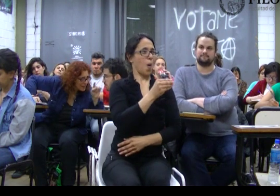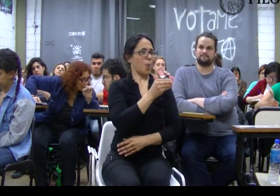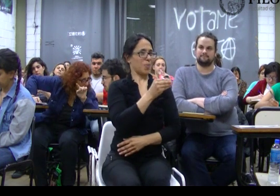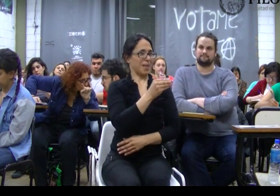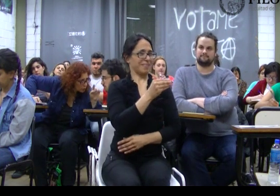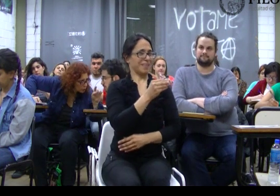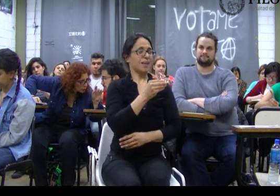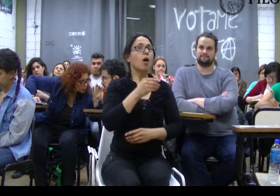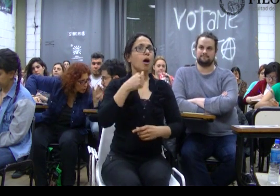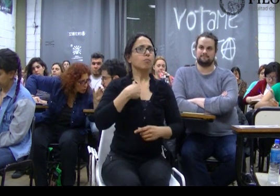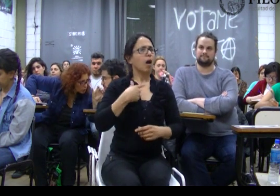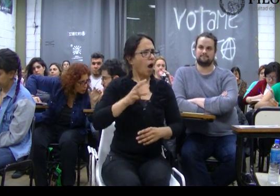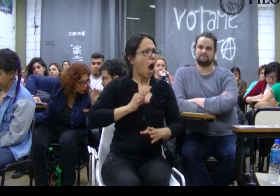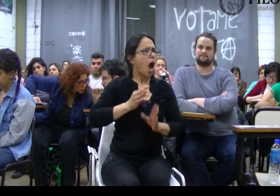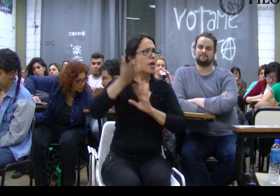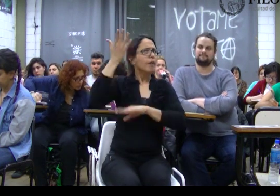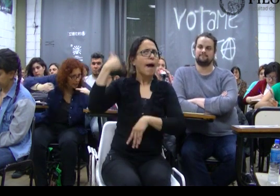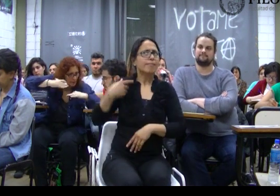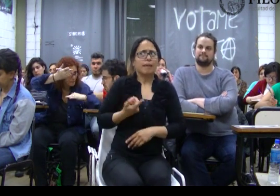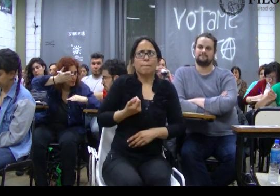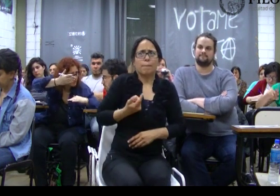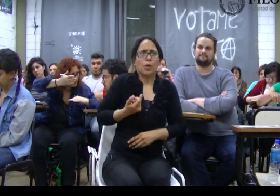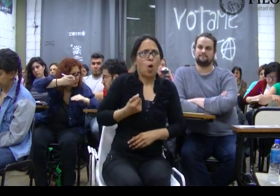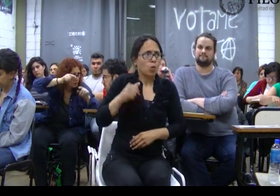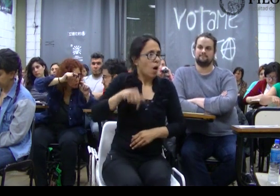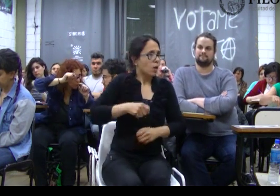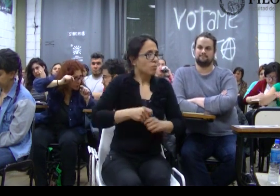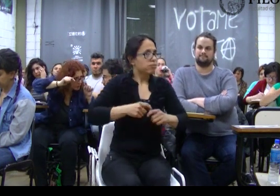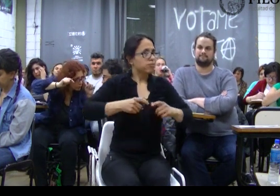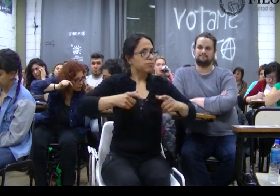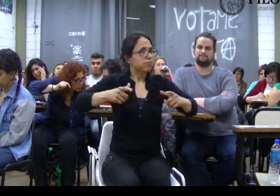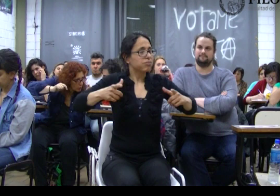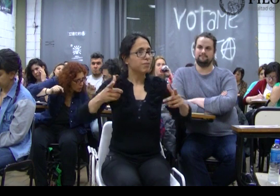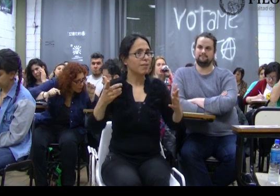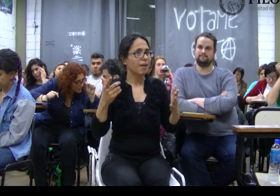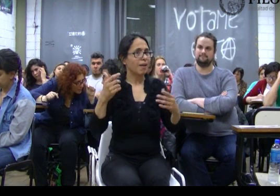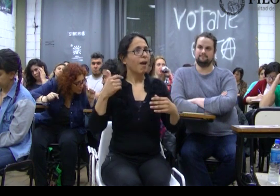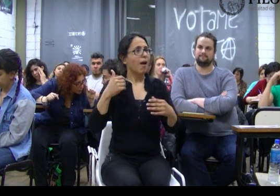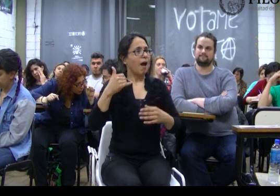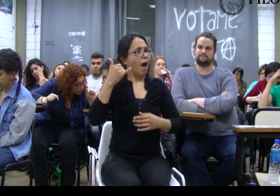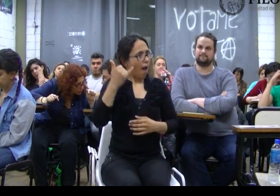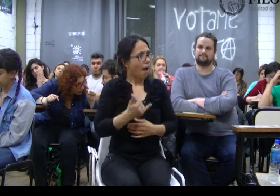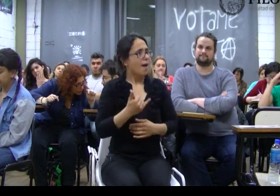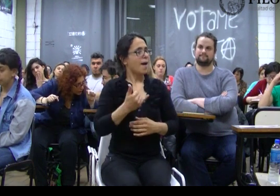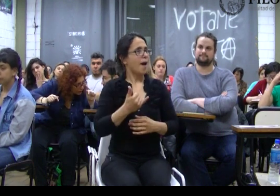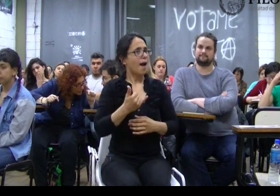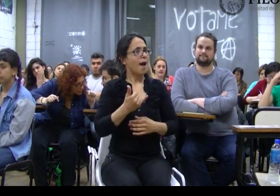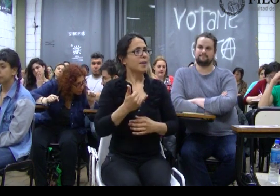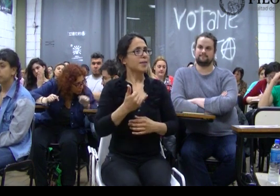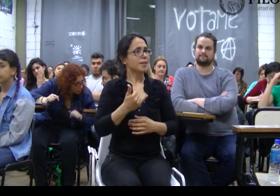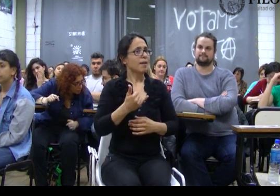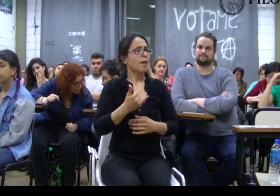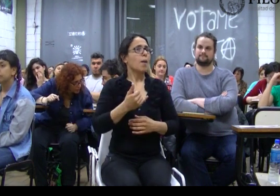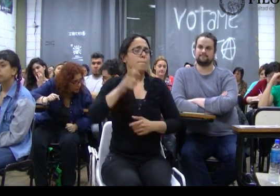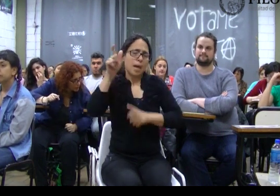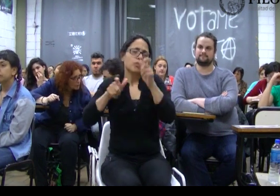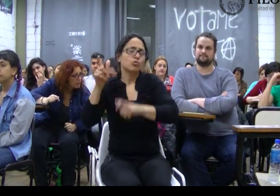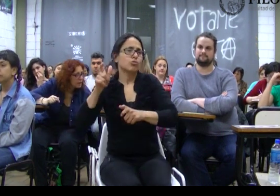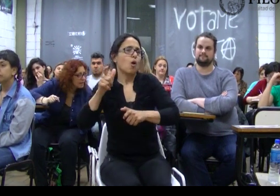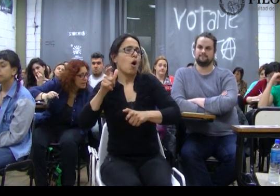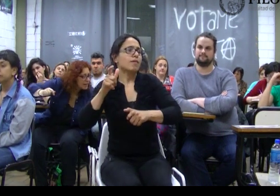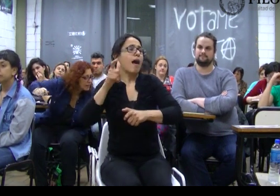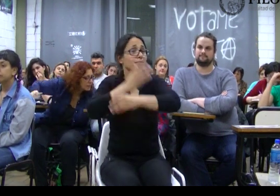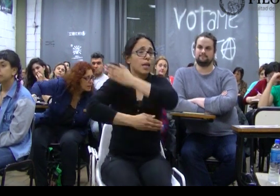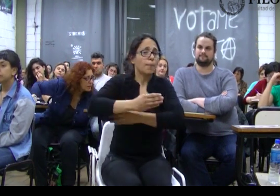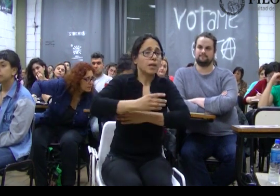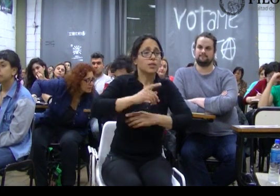hace otros años, pero en realidad todavía muchas personas con y sin discapacidad se quedan afuera